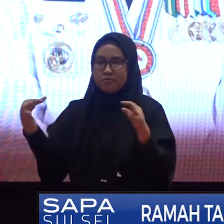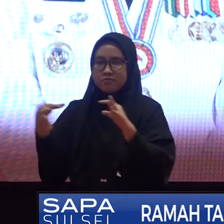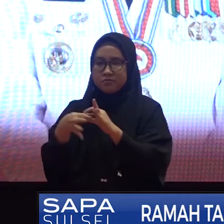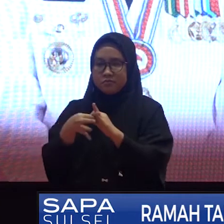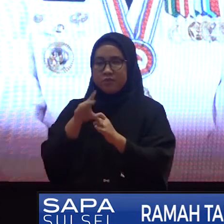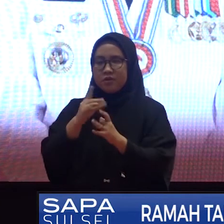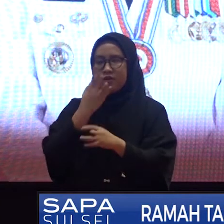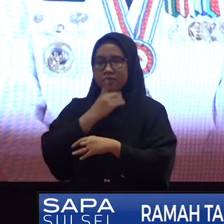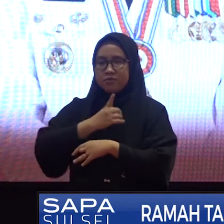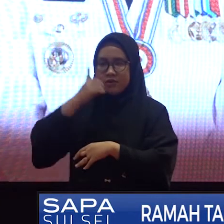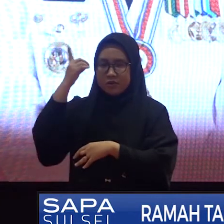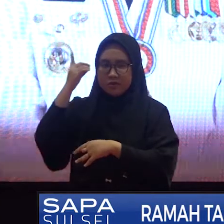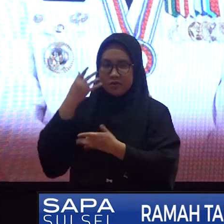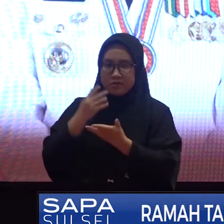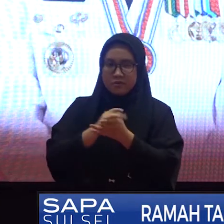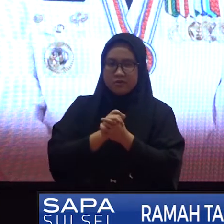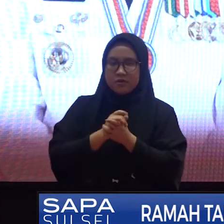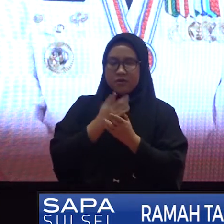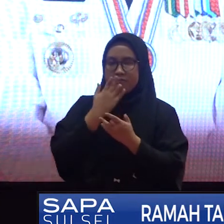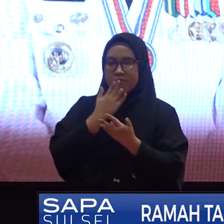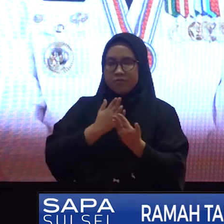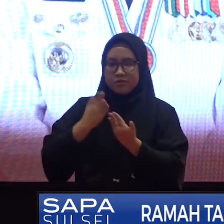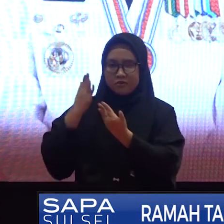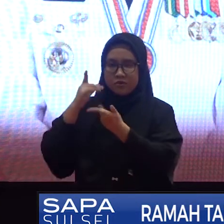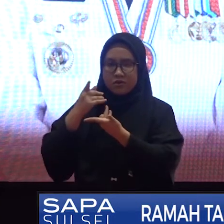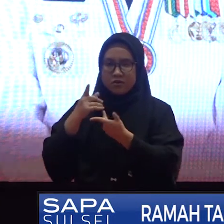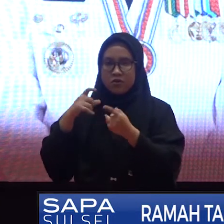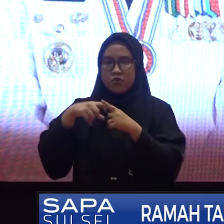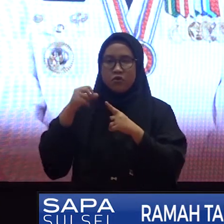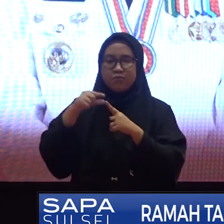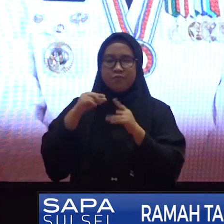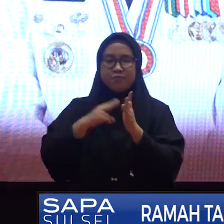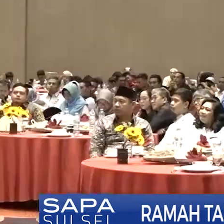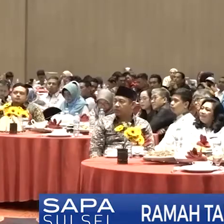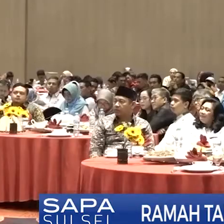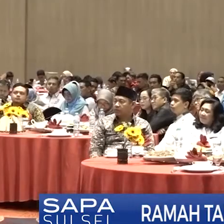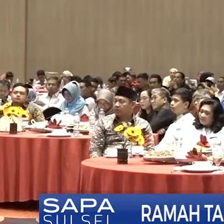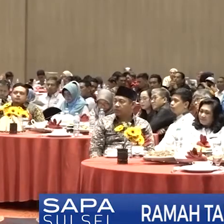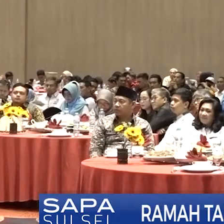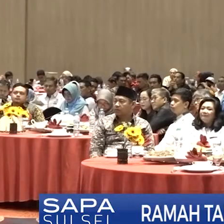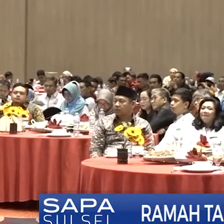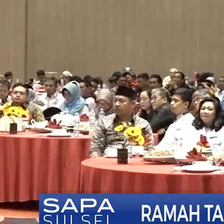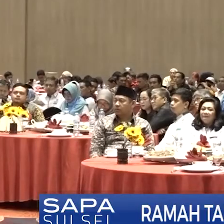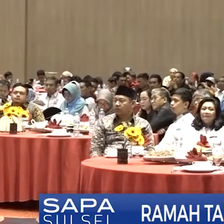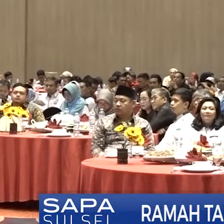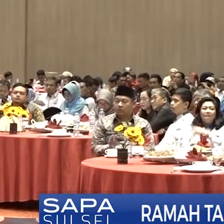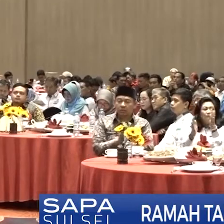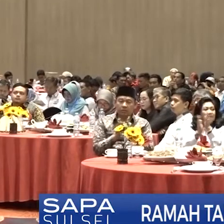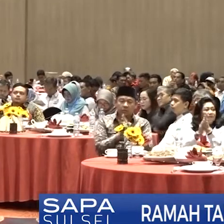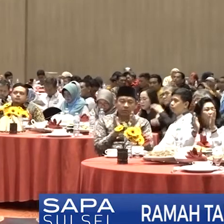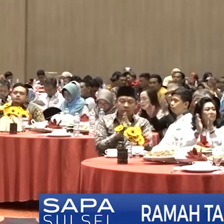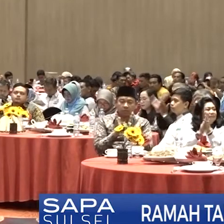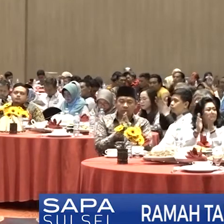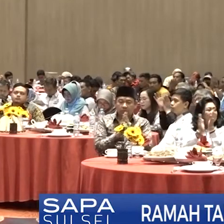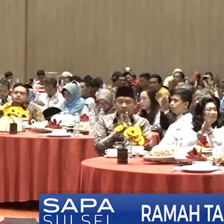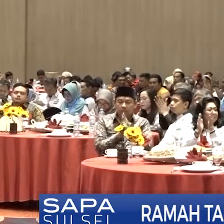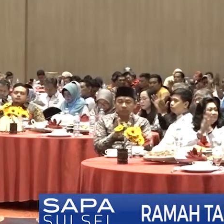alhamdulillah Sayalah yang paling bersyukur memiliki forkompinda yang sangat kompak kita sangat kompak ya